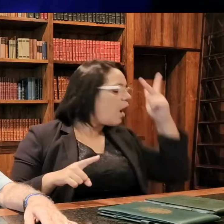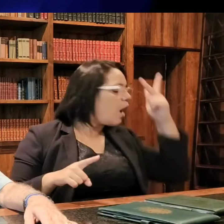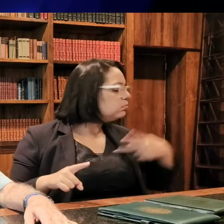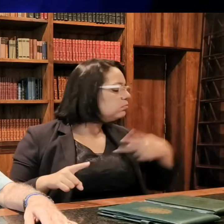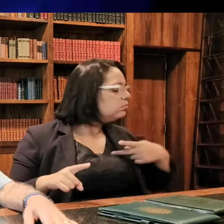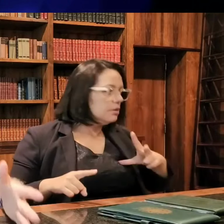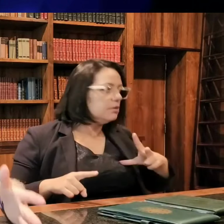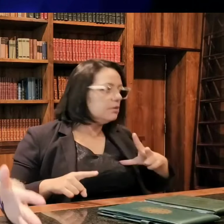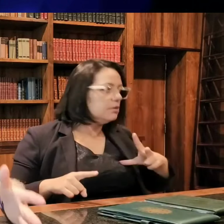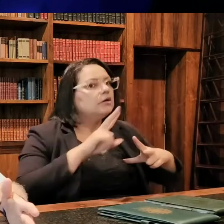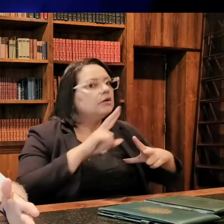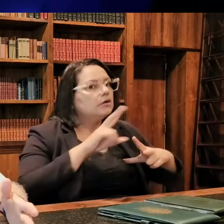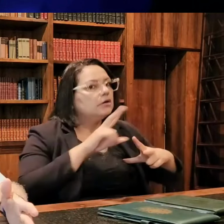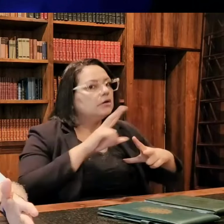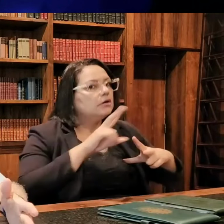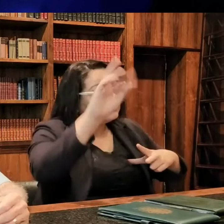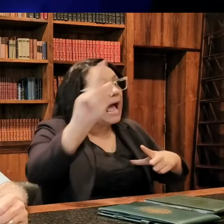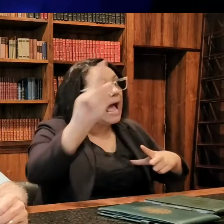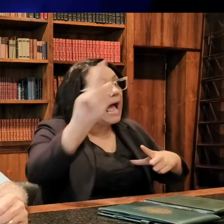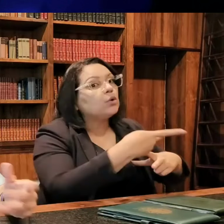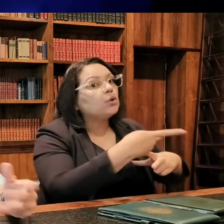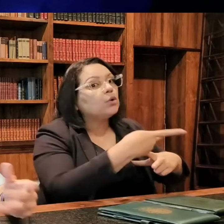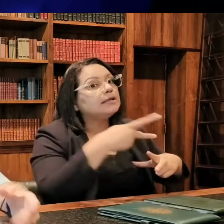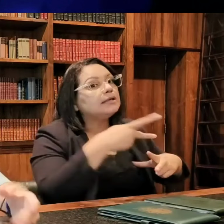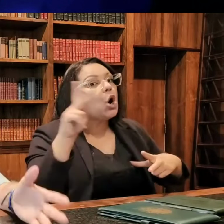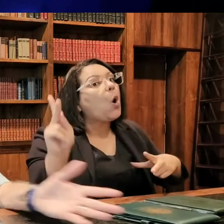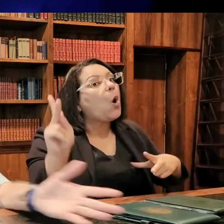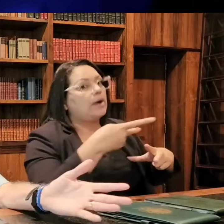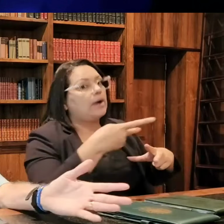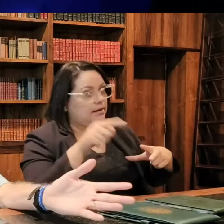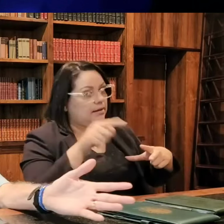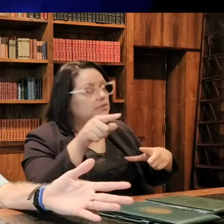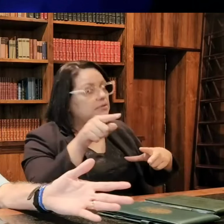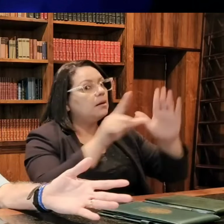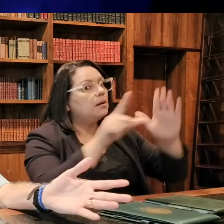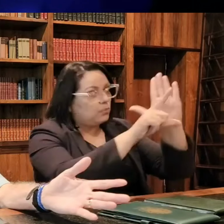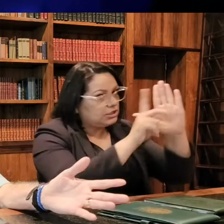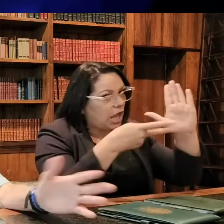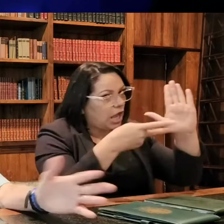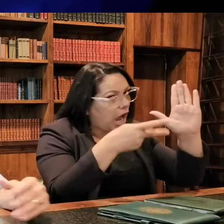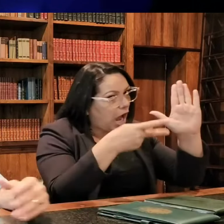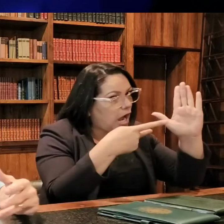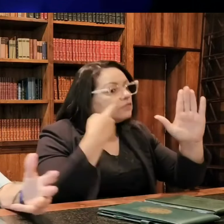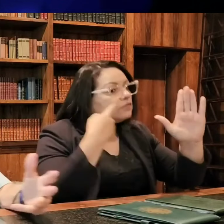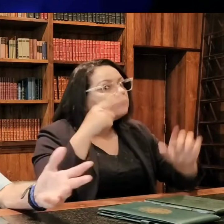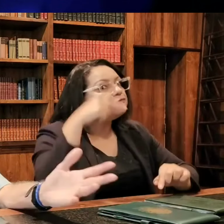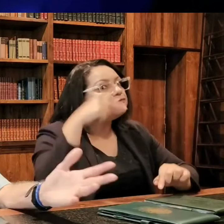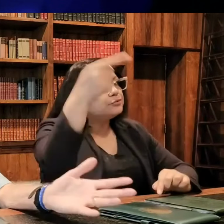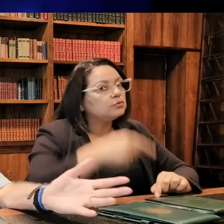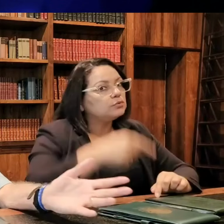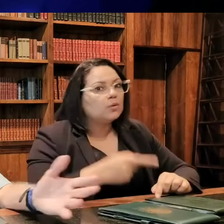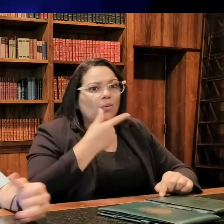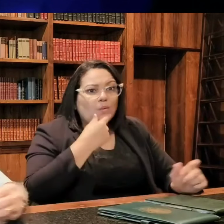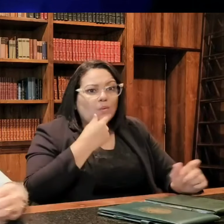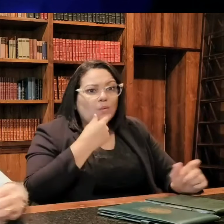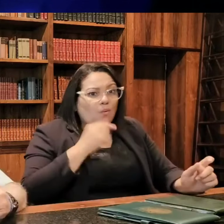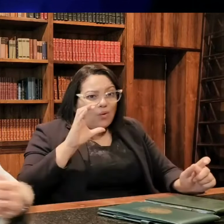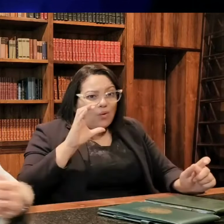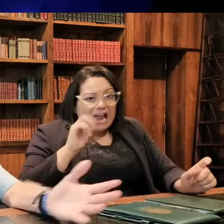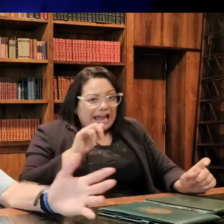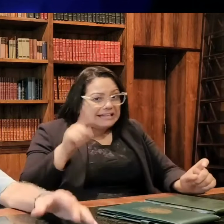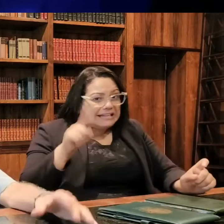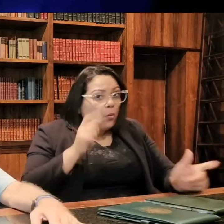configura um pedido das de consequências emergência, políticas um erradas. pedido de socorro para Nem assumir as risco, tais já